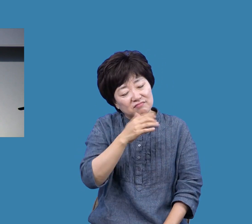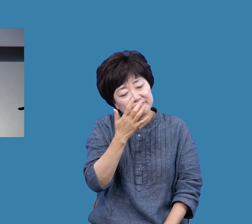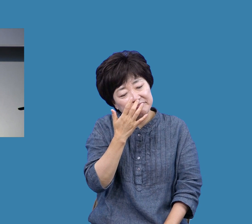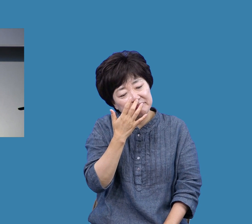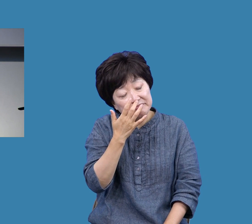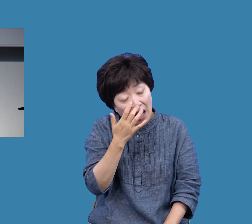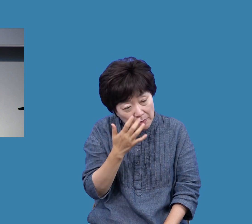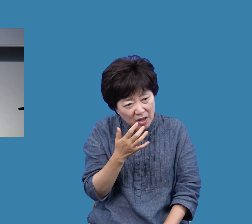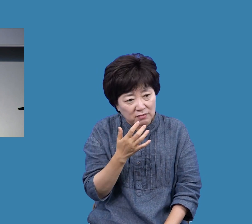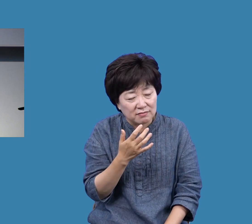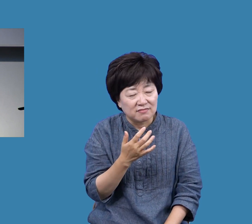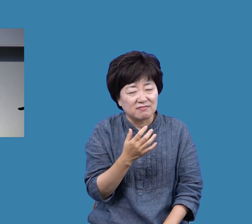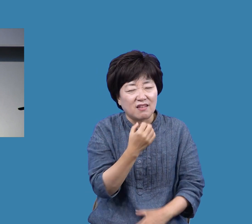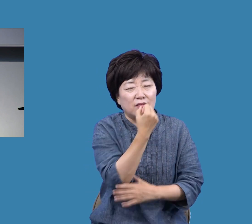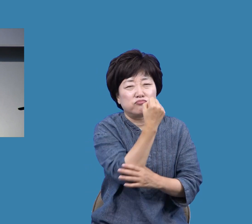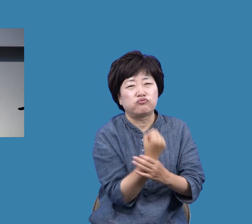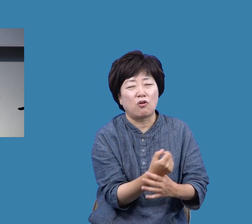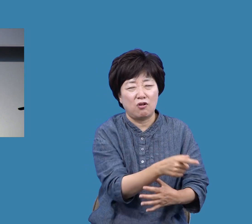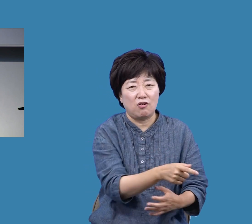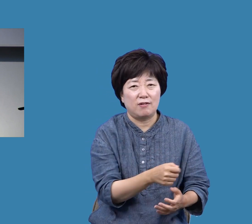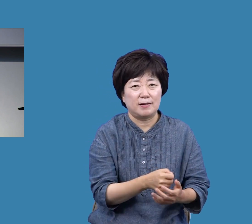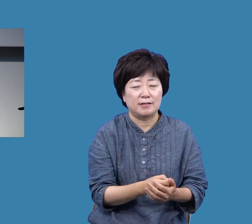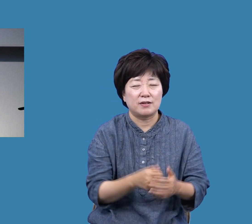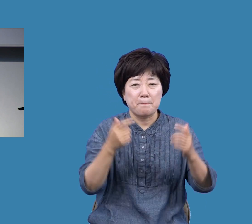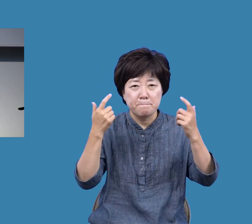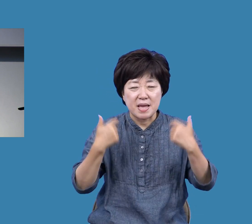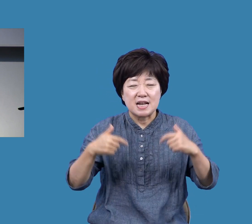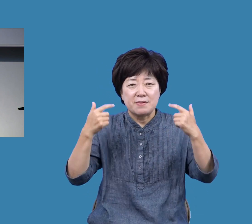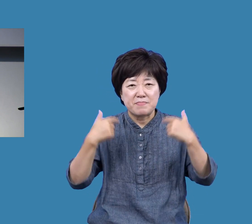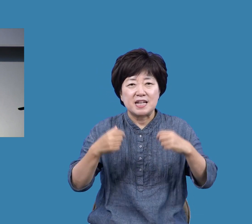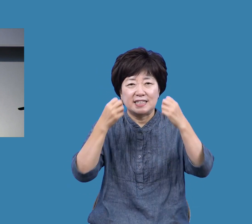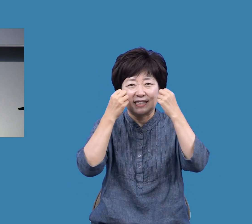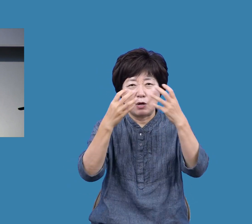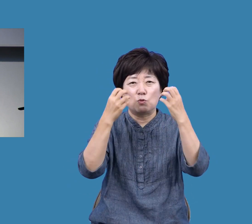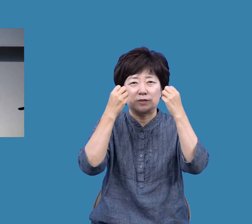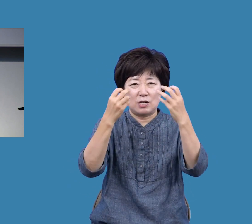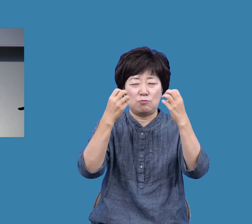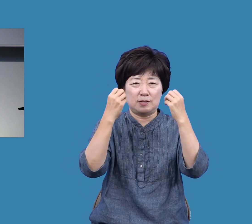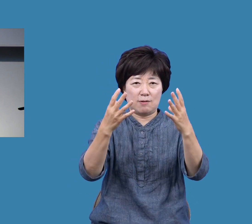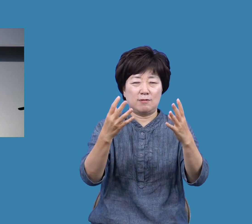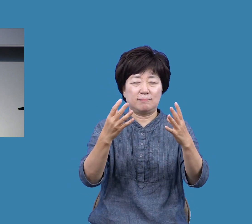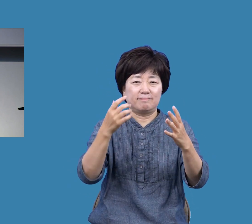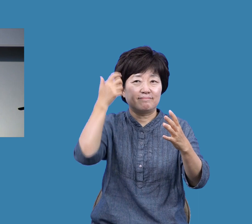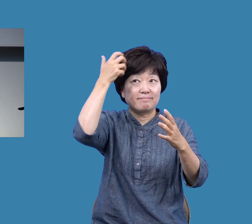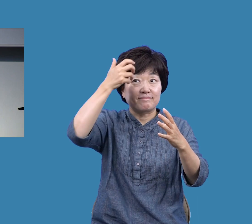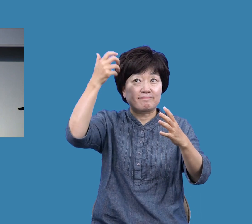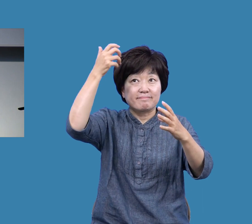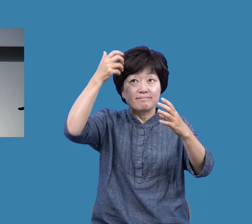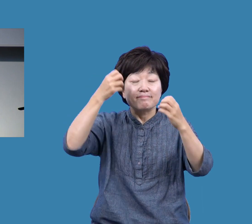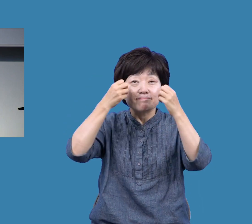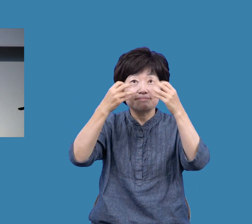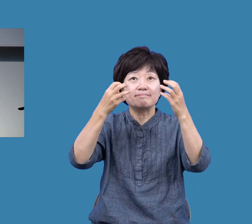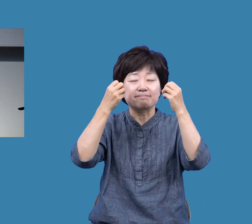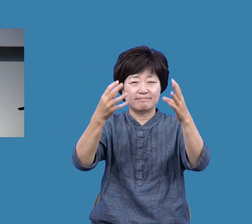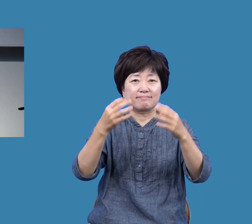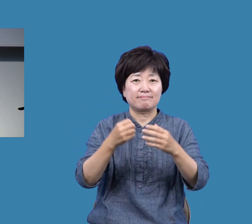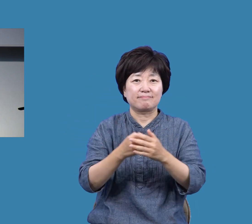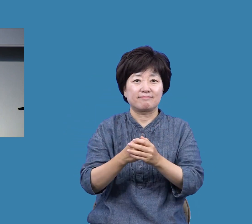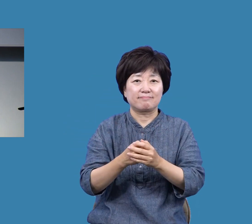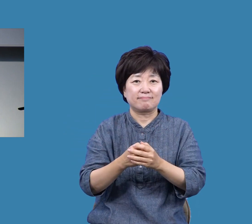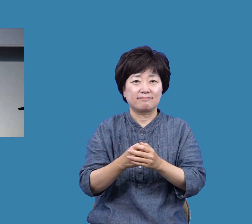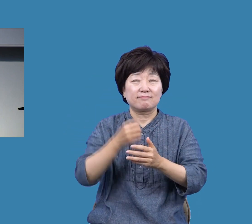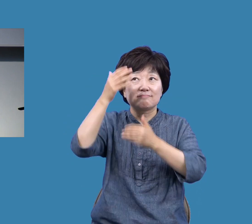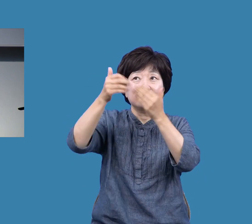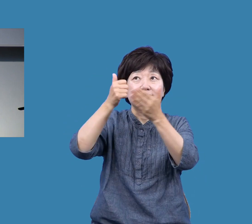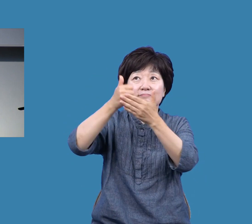이거 여러분 매일매일 영적인 신선함을 누리고 있습니까? 매일매일 여러분 안에는 하나님 때문에